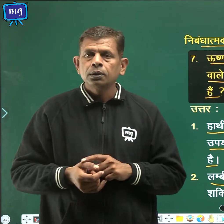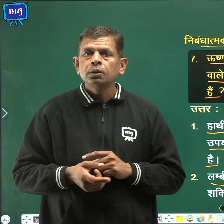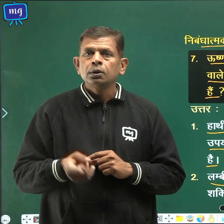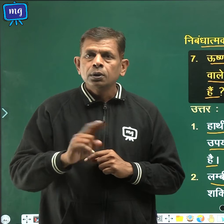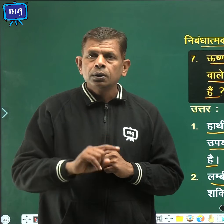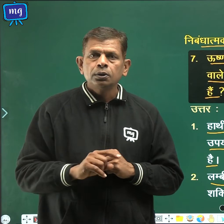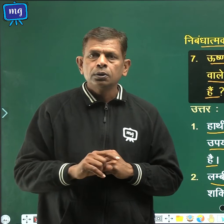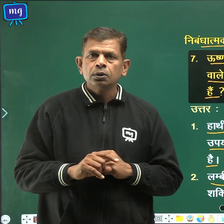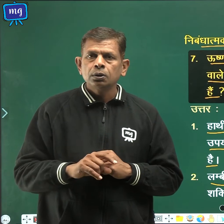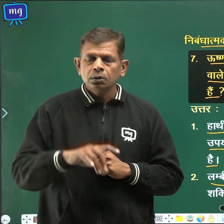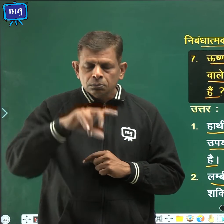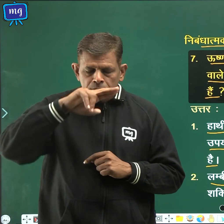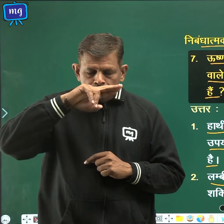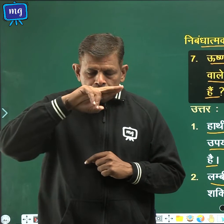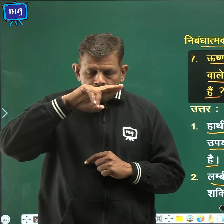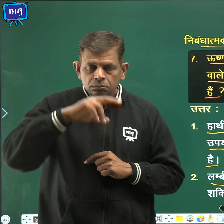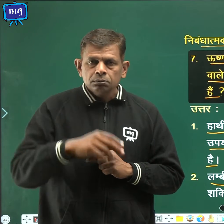इसकी सूंघने की